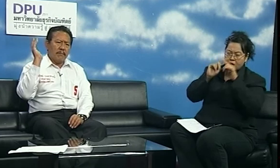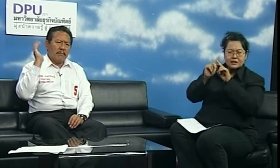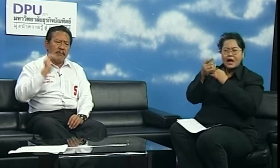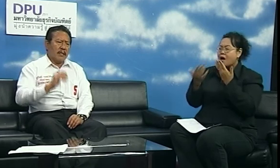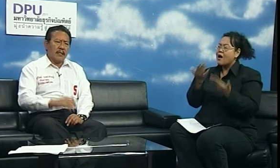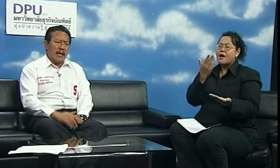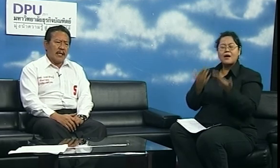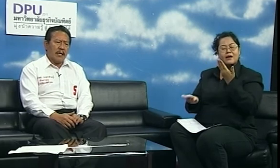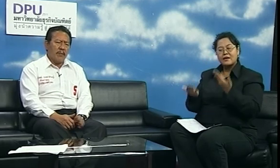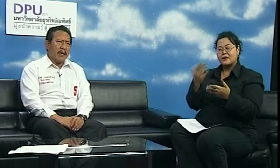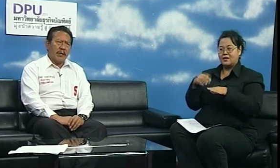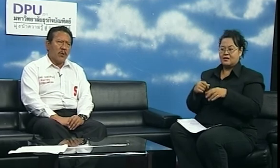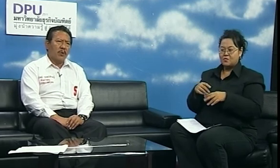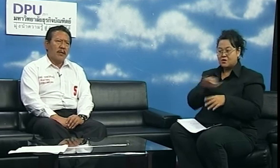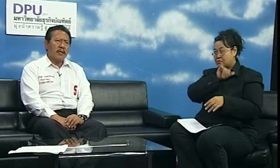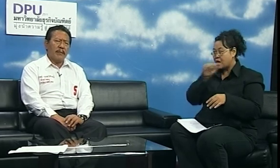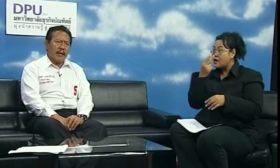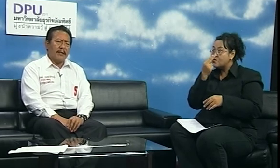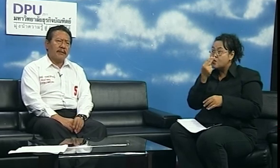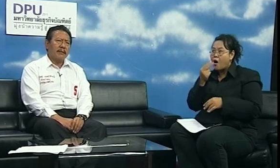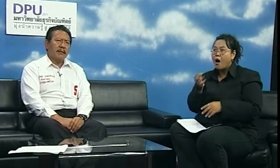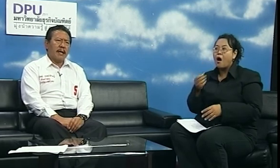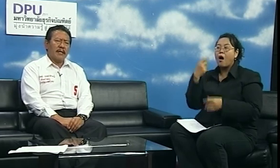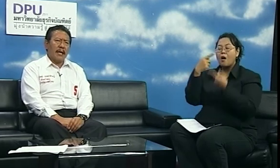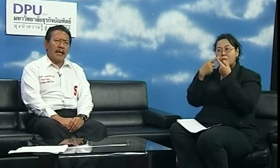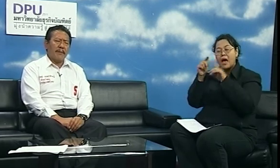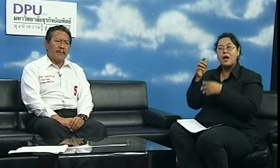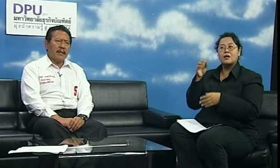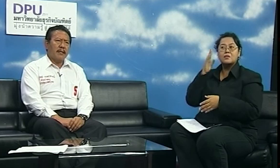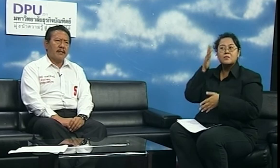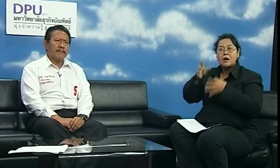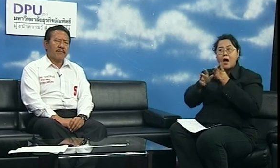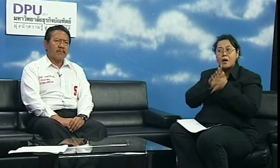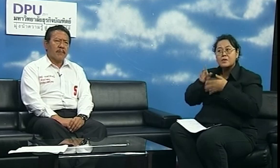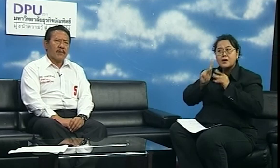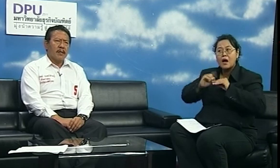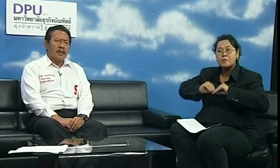หรอว่าสิงต่ๆนี้ิไม่ได้มาดูได้มาเห็นการจัดรายการแบบนี้